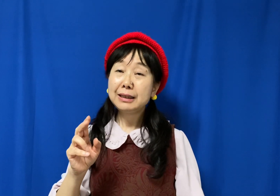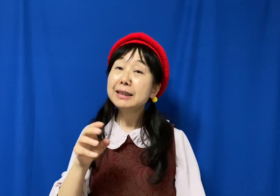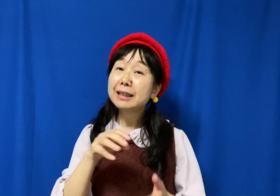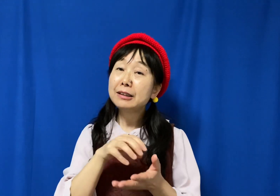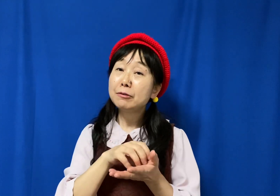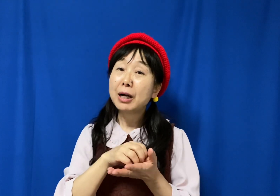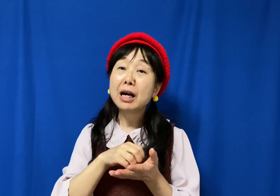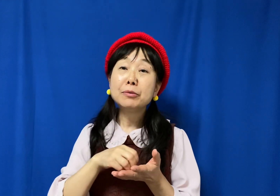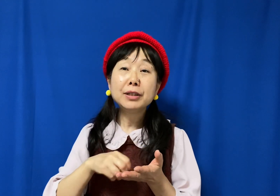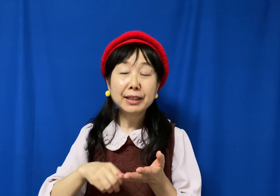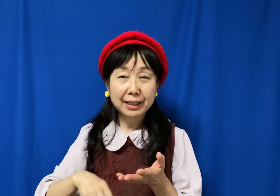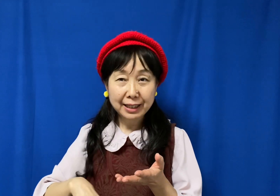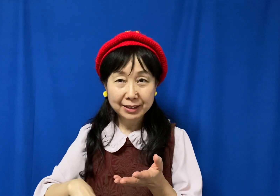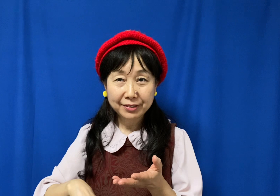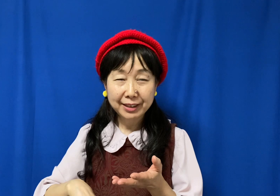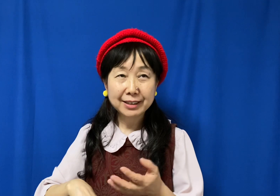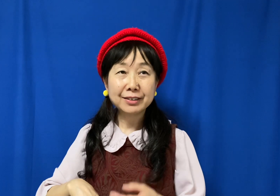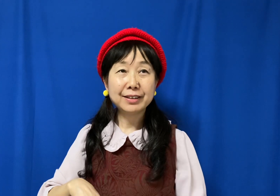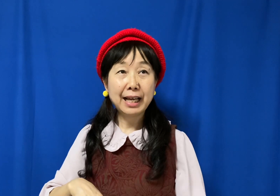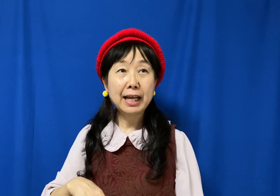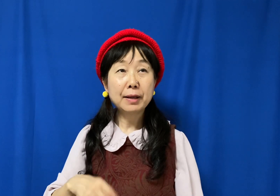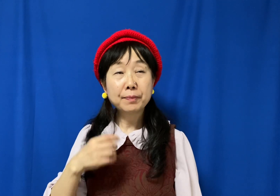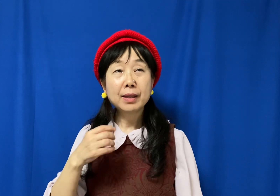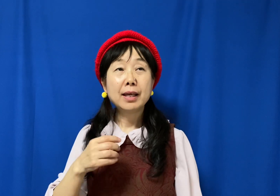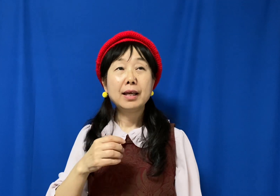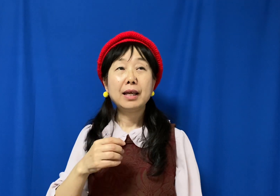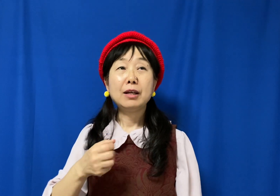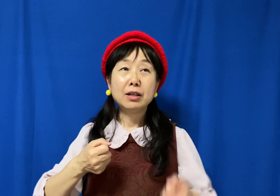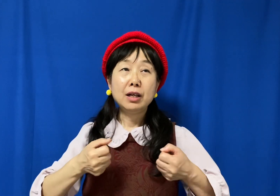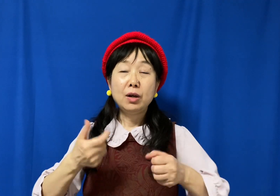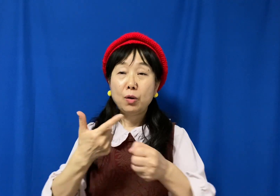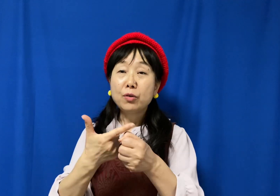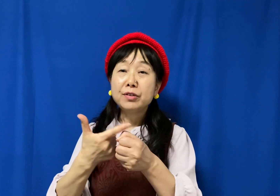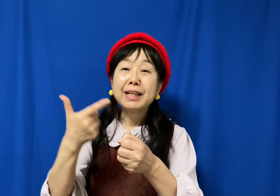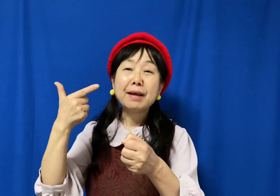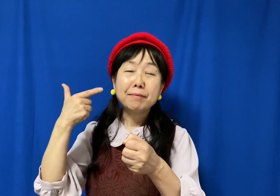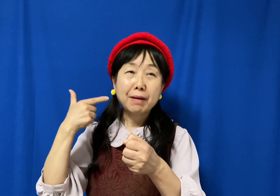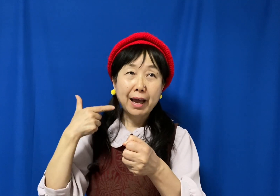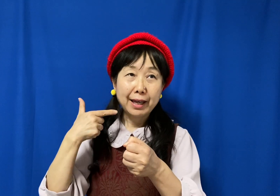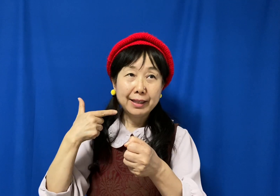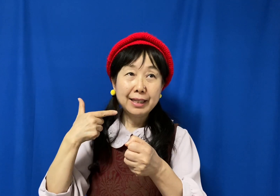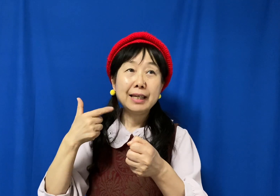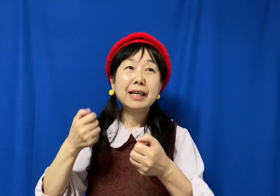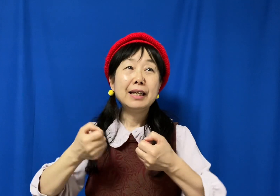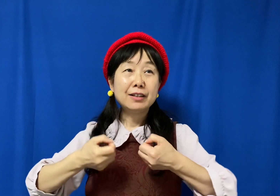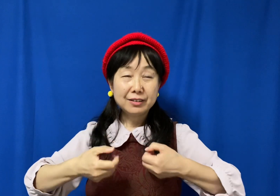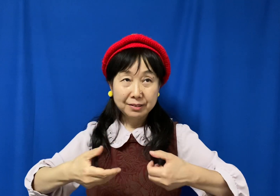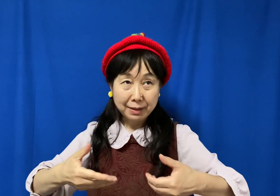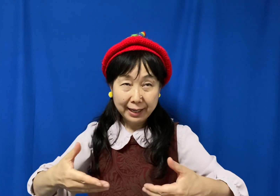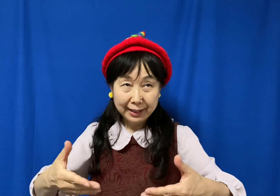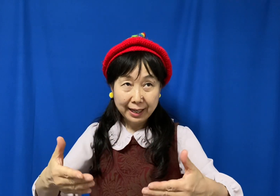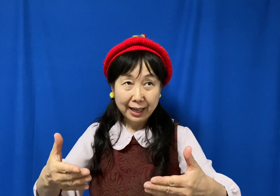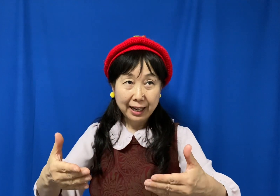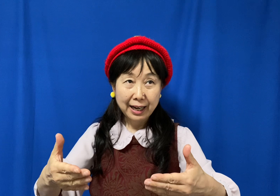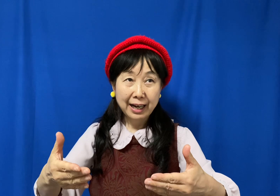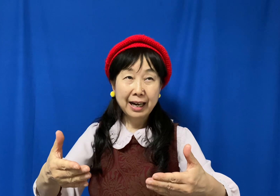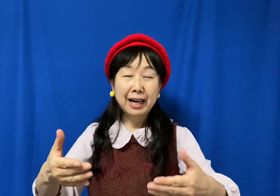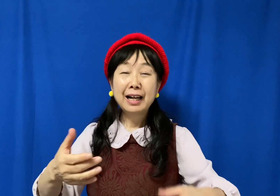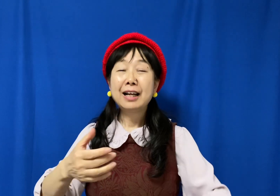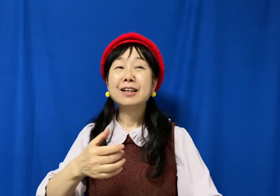さなっても省いて大丈夫ですので、6年前に生まれたこ